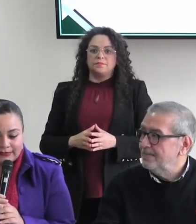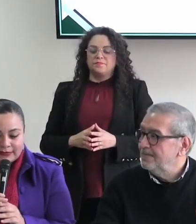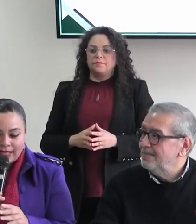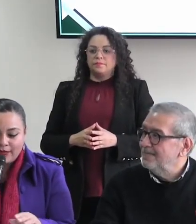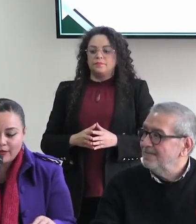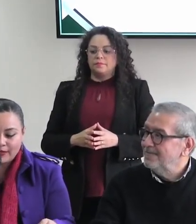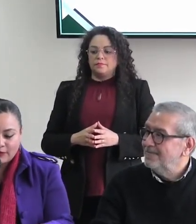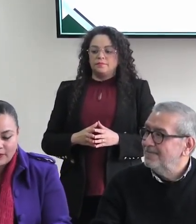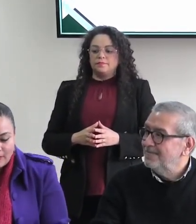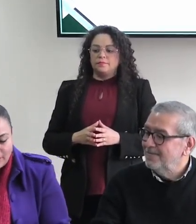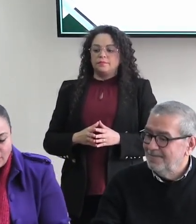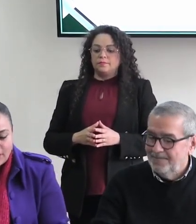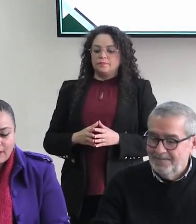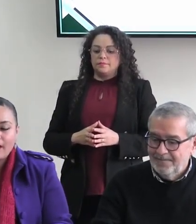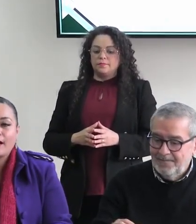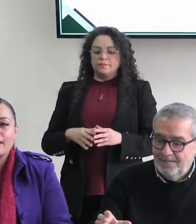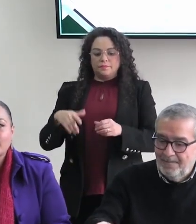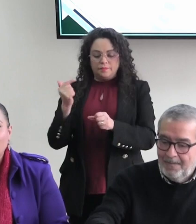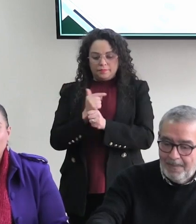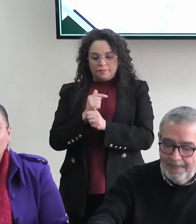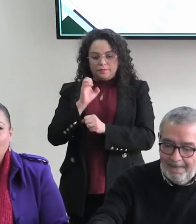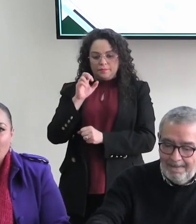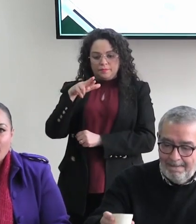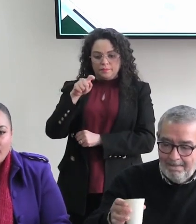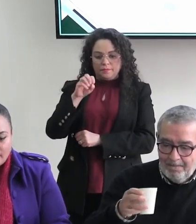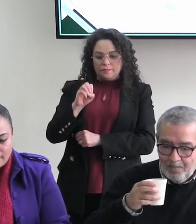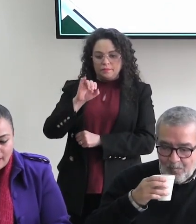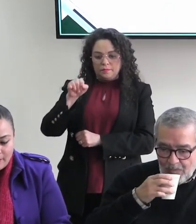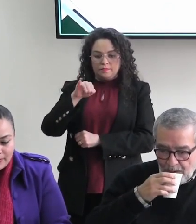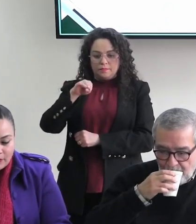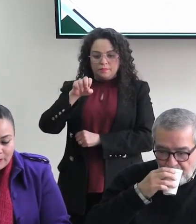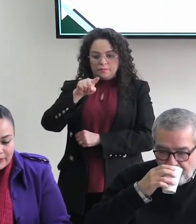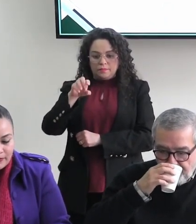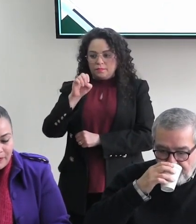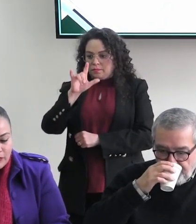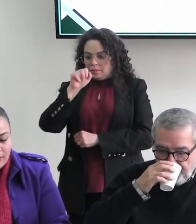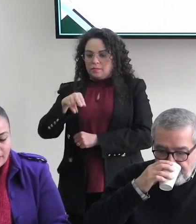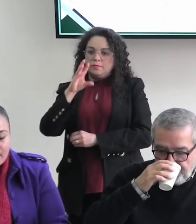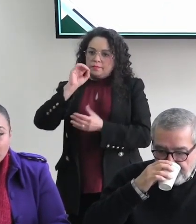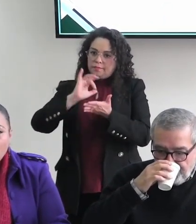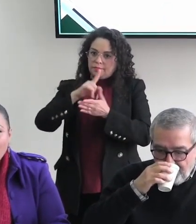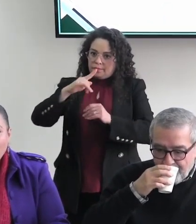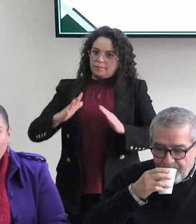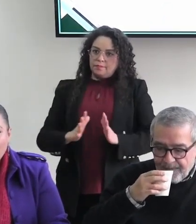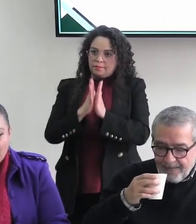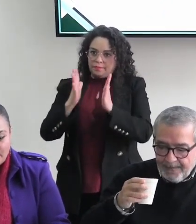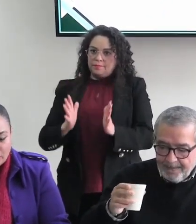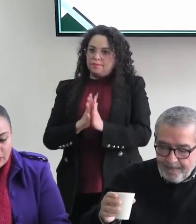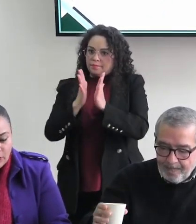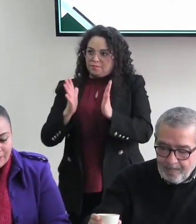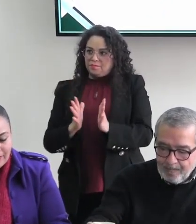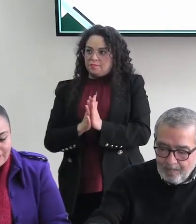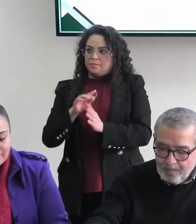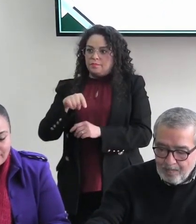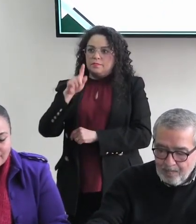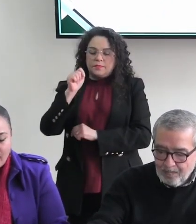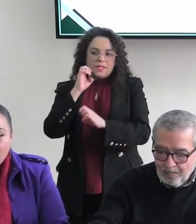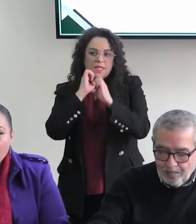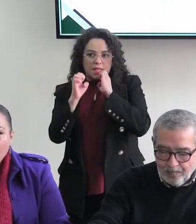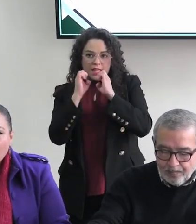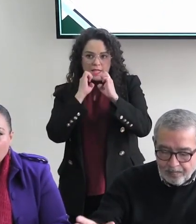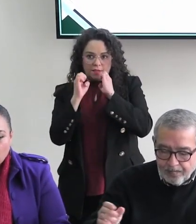Pues, licenciado Ernesto Jiménez Solín, agradecemos sinceramente su participación en este proceso de